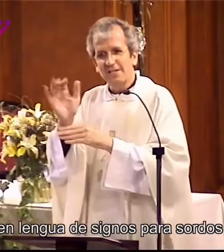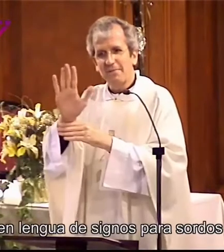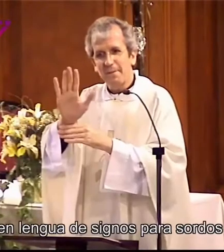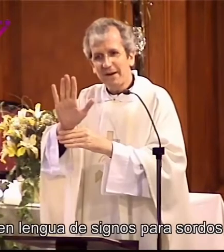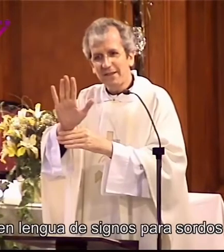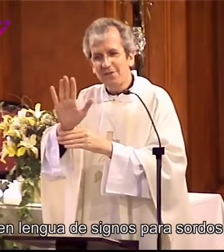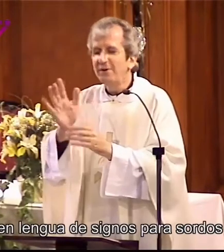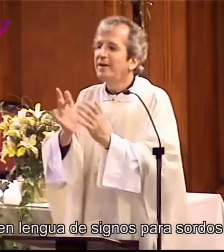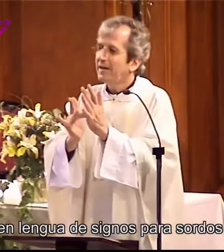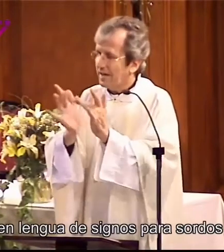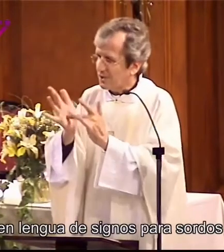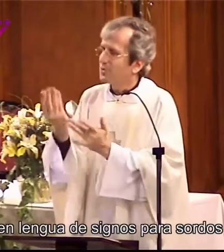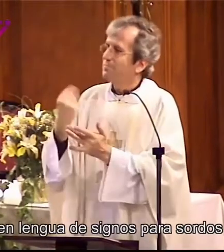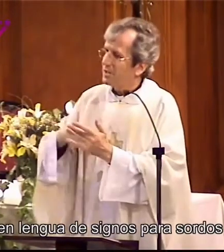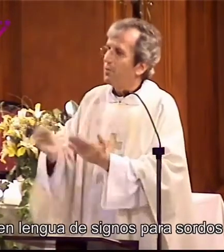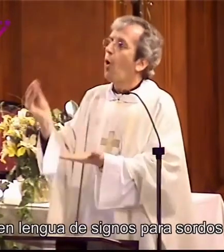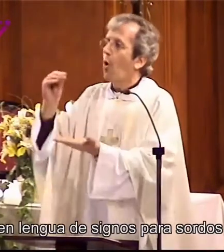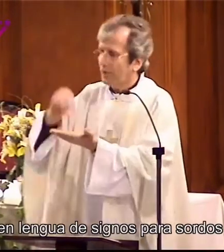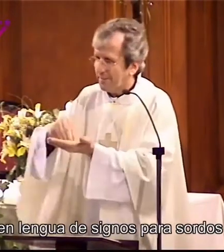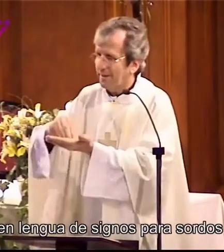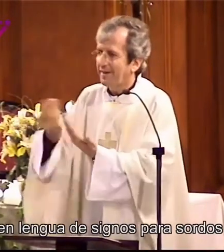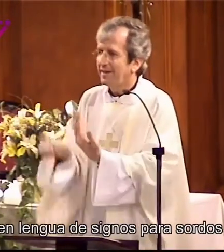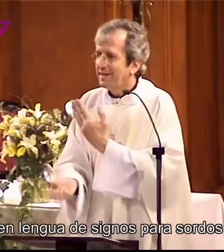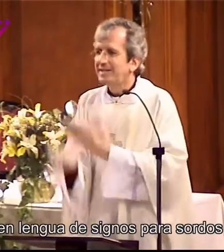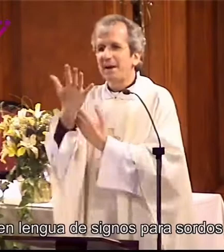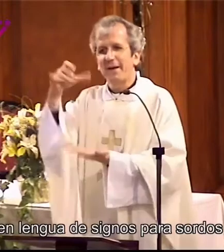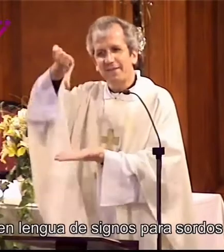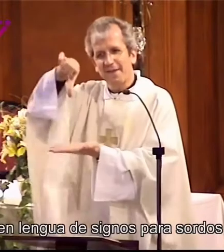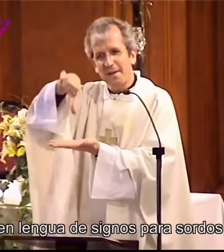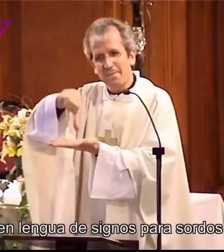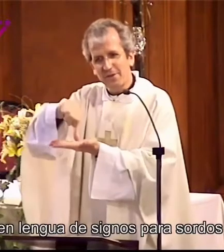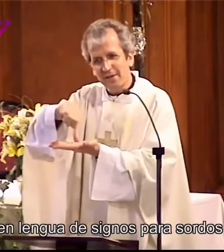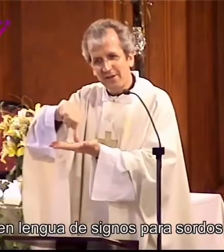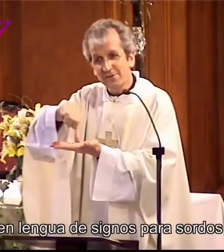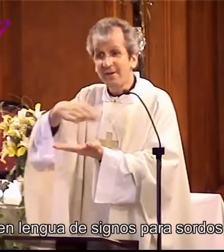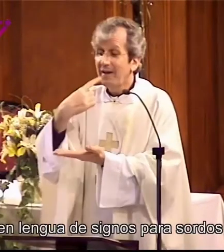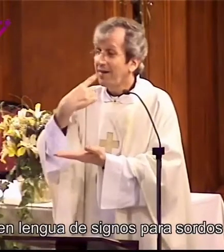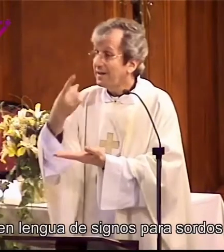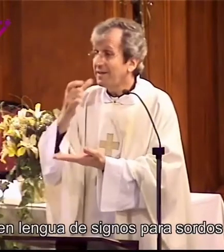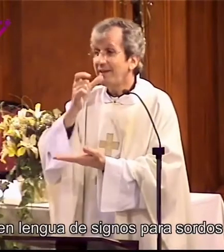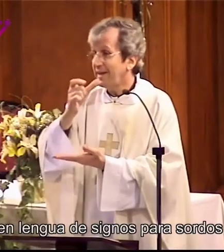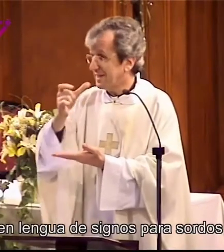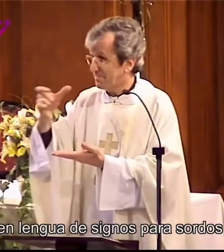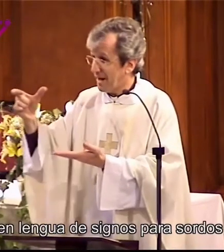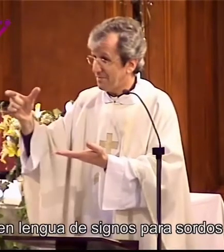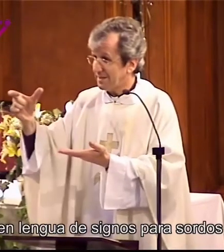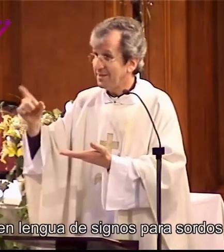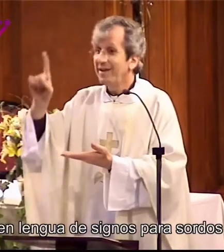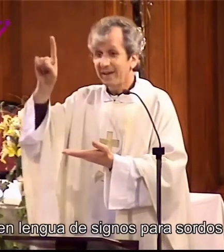había aparecido y Jesús mismo otra vez se aparece en medio de ellos y les dice esas palabras que